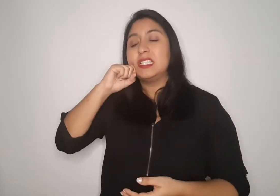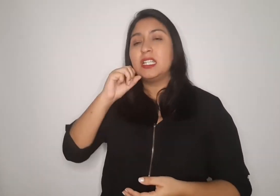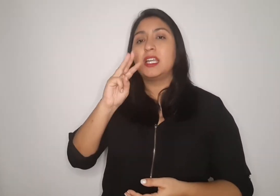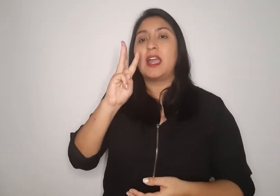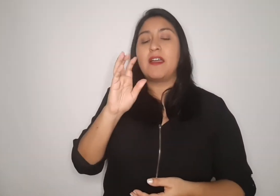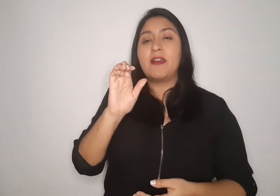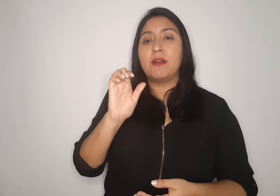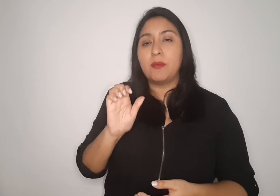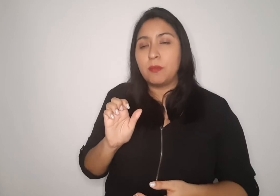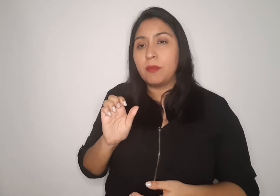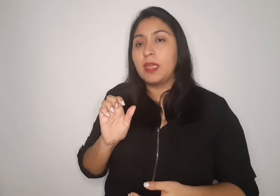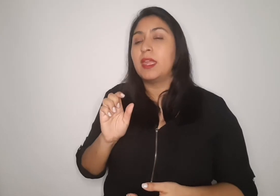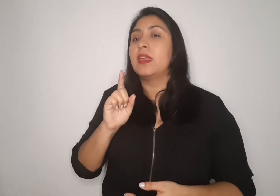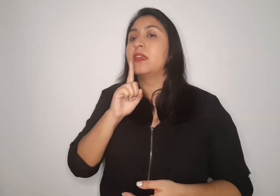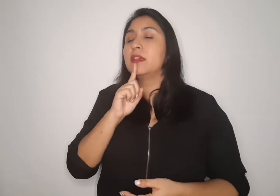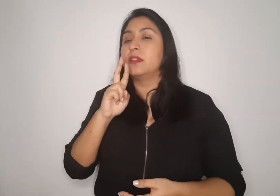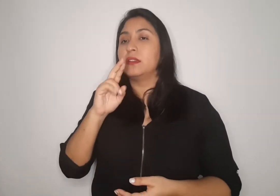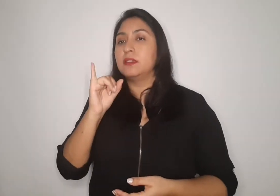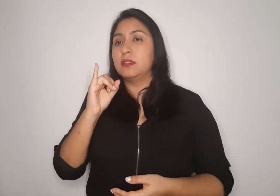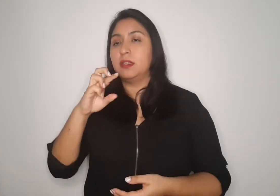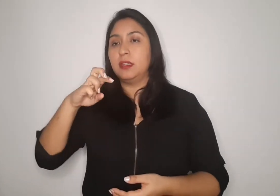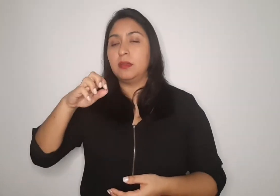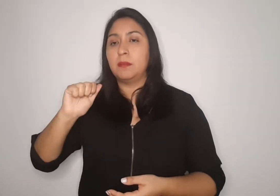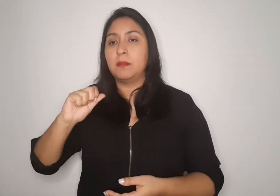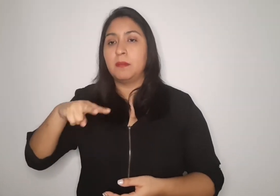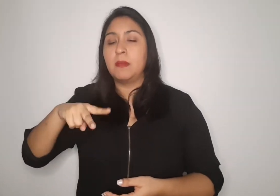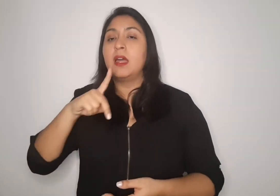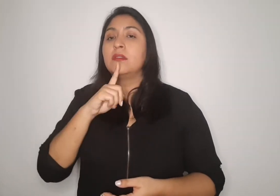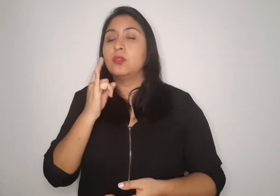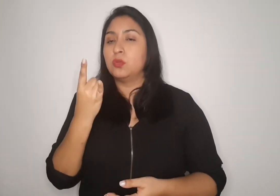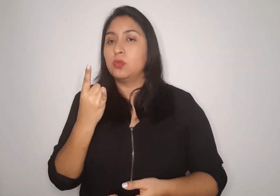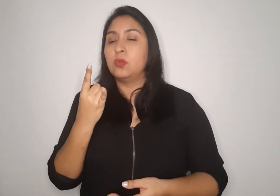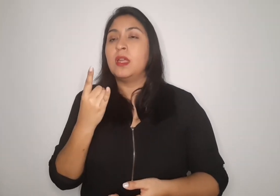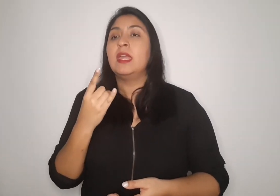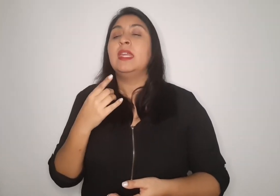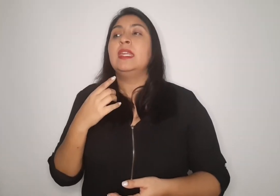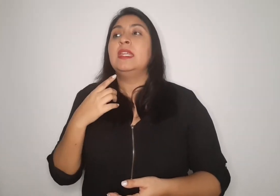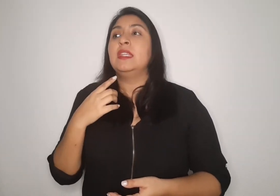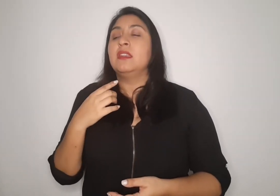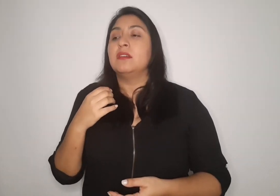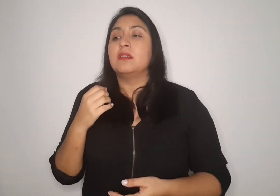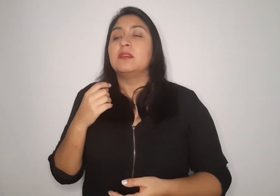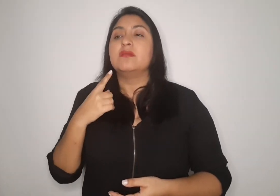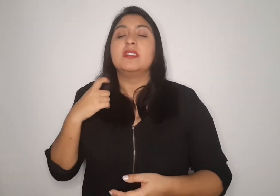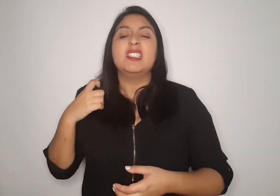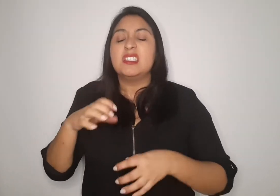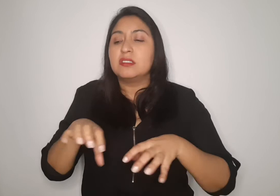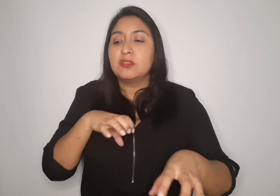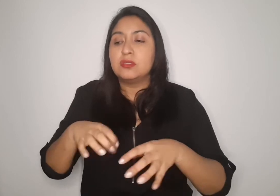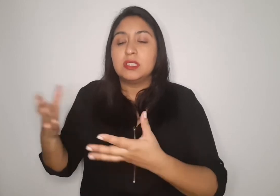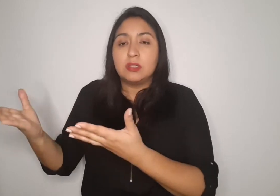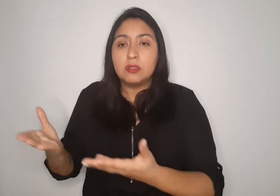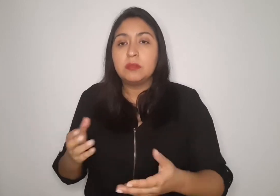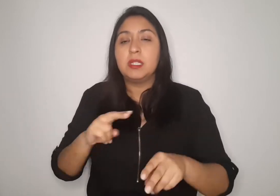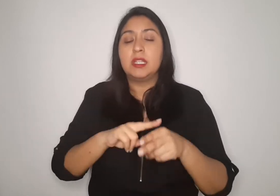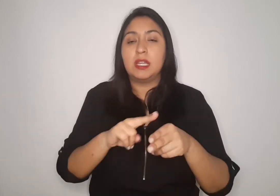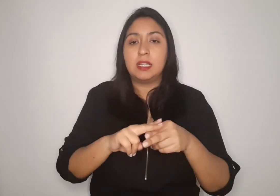o Huetripantu? ¿Y qué nos invitas a hacer en este Año Nuevo Mapuche y particularmente en este 2020 que ha